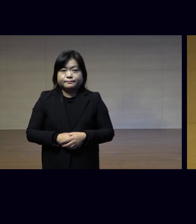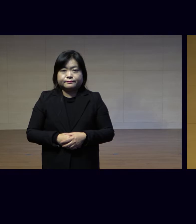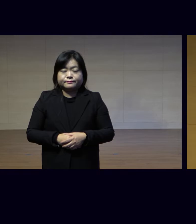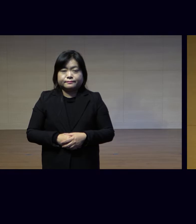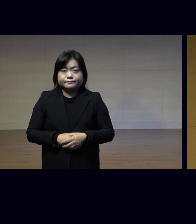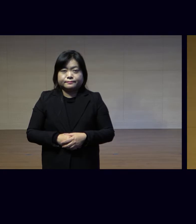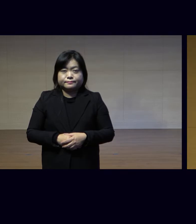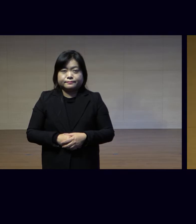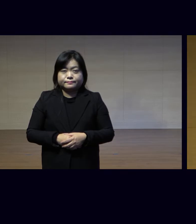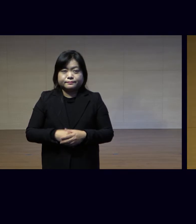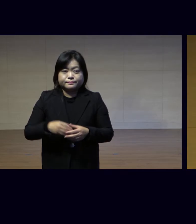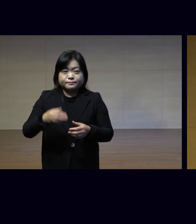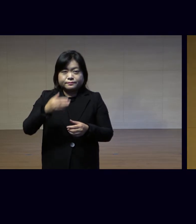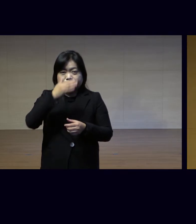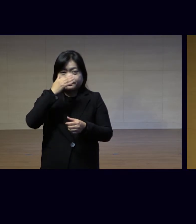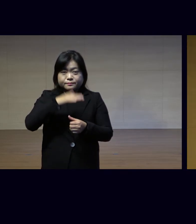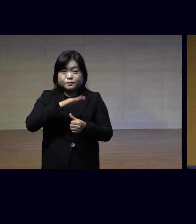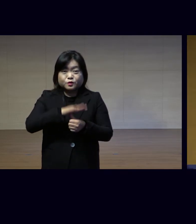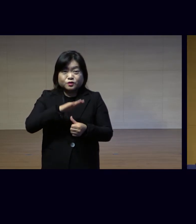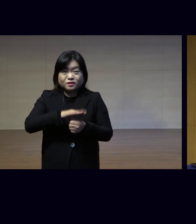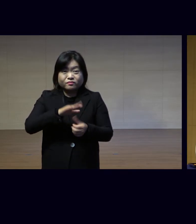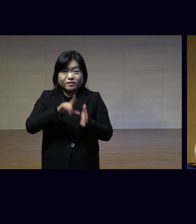시절에 못 채운 거는 아마 평생 간다.